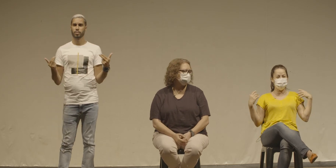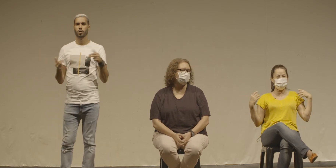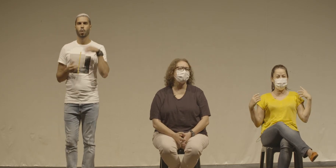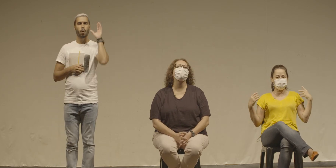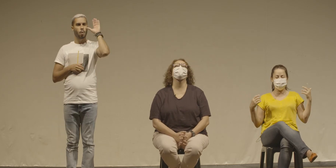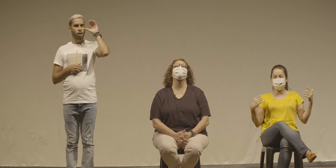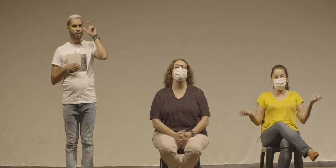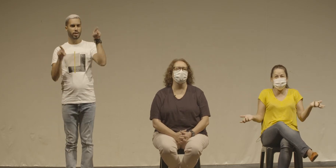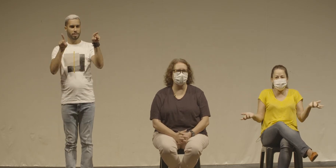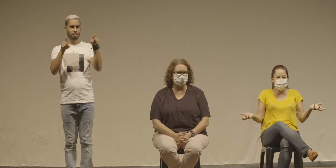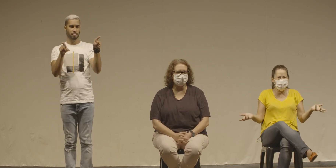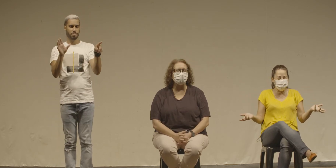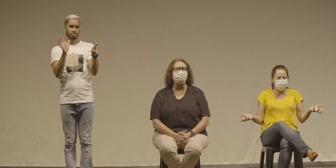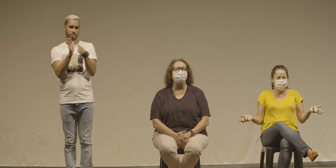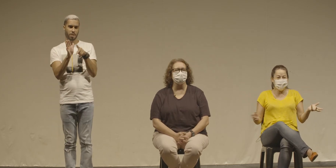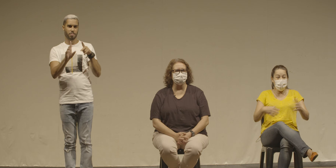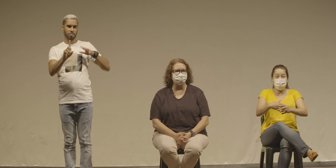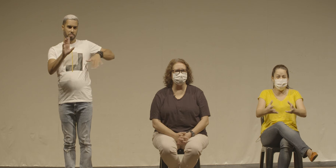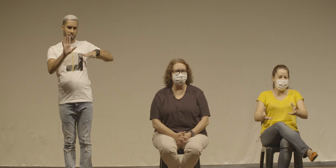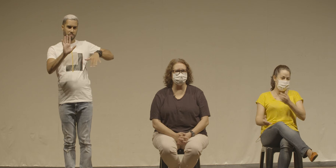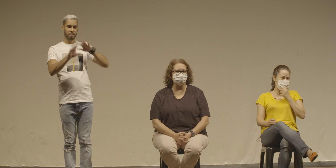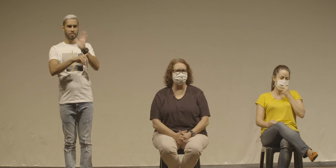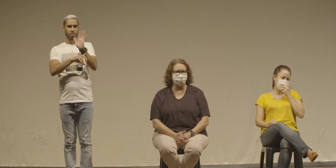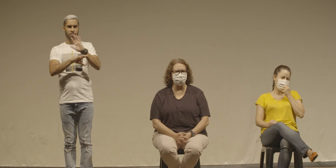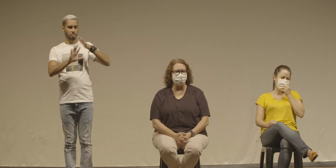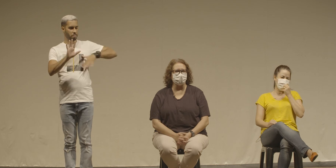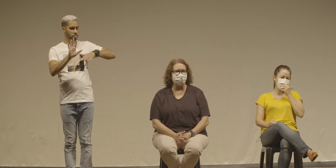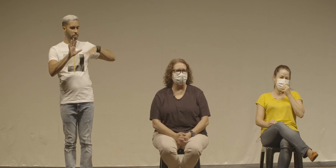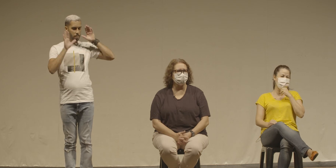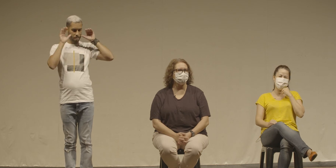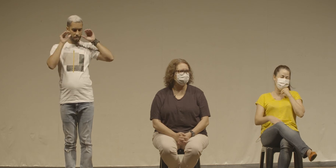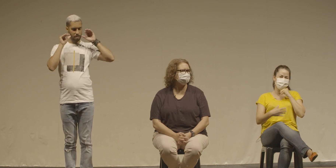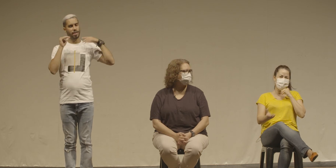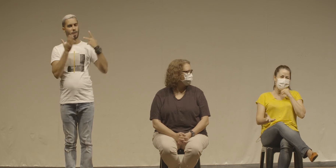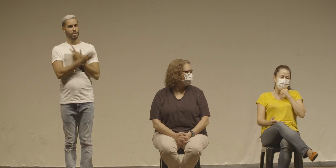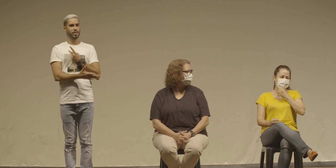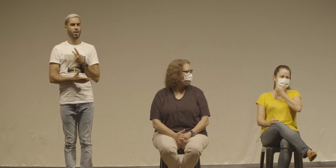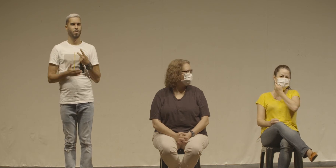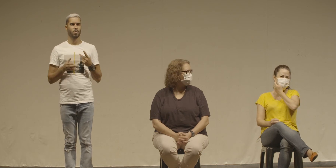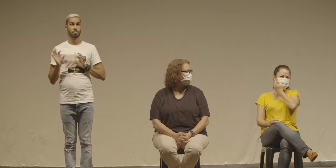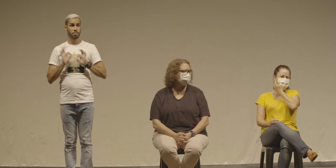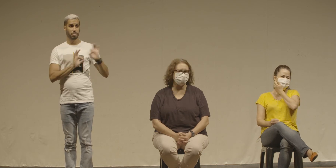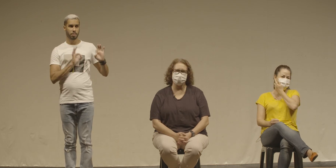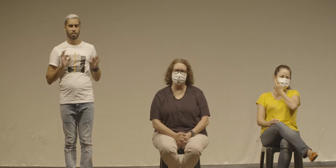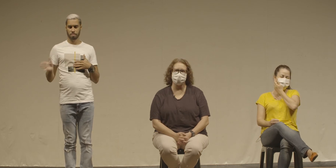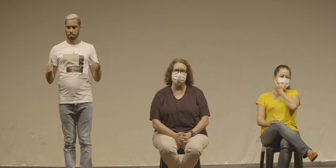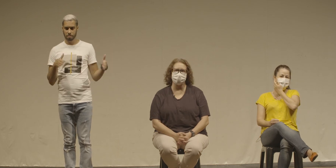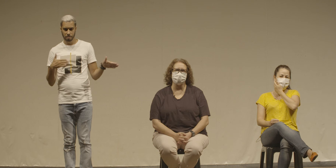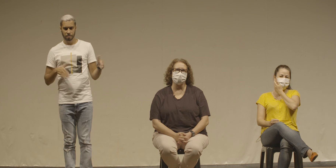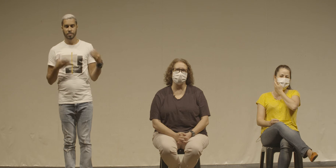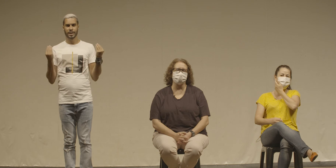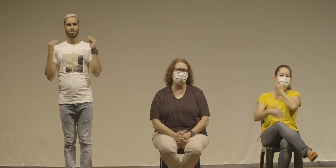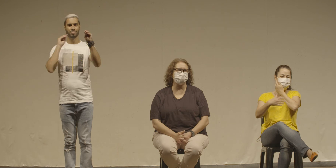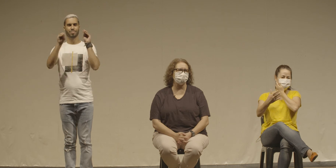curiosidades de bastidores, a gente não tem como colocar muito, assim. As únicas coisas que a gente